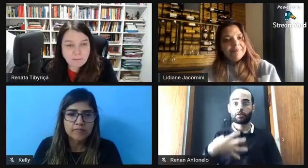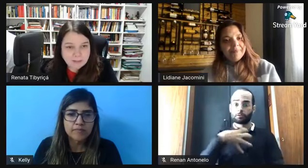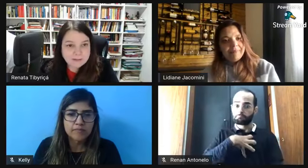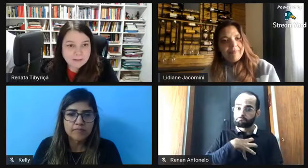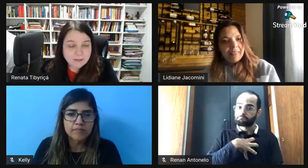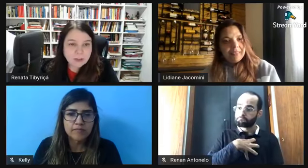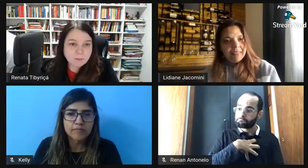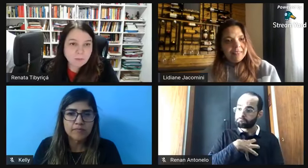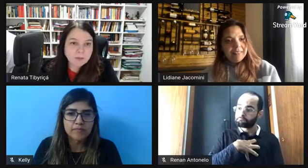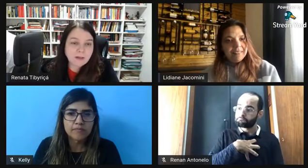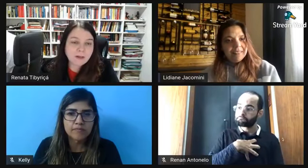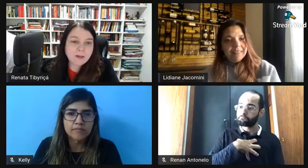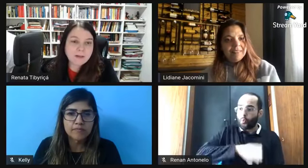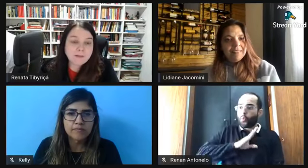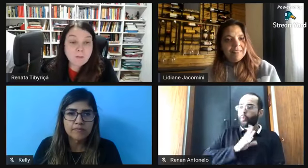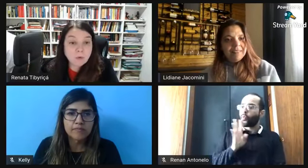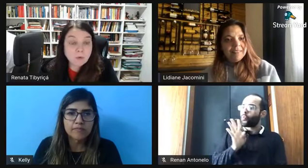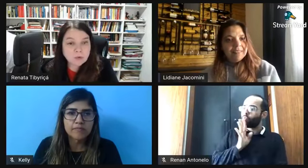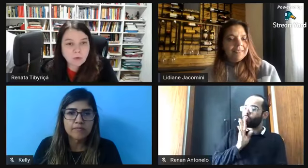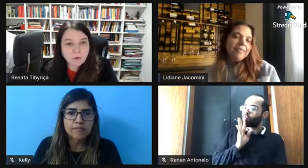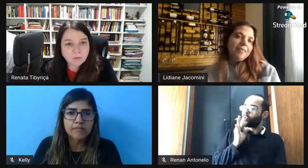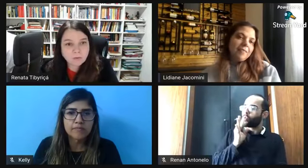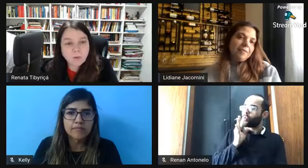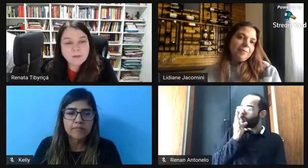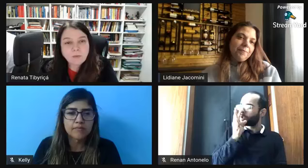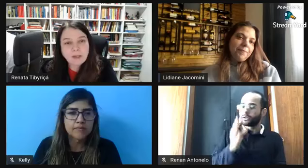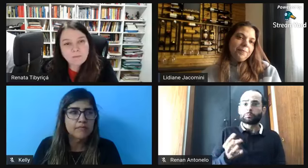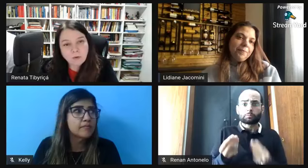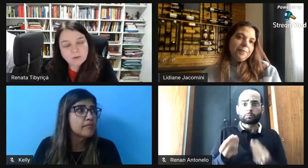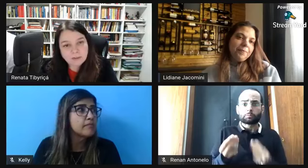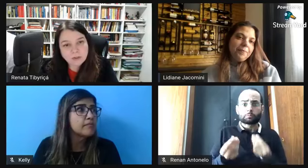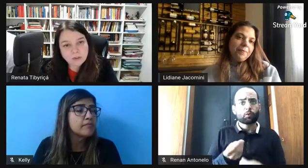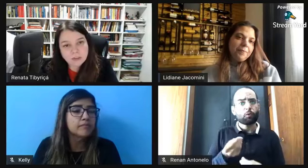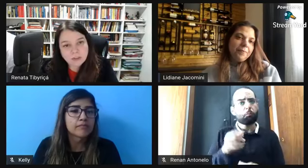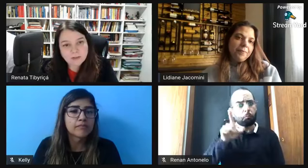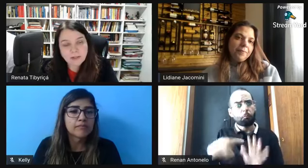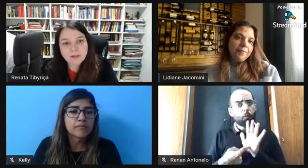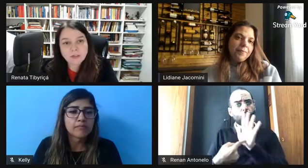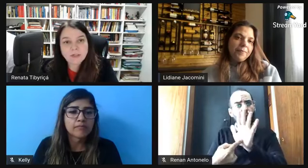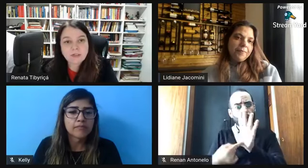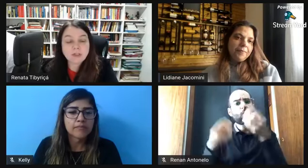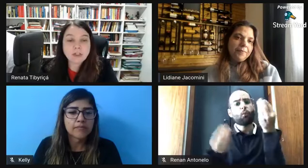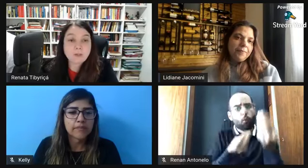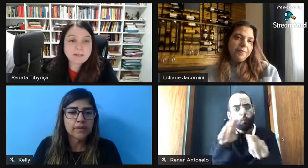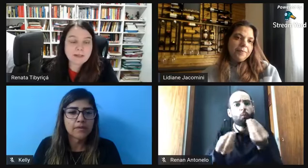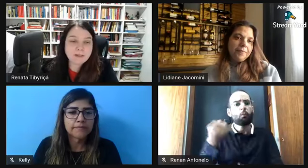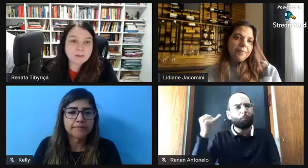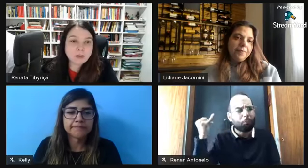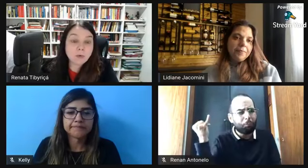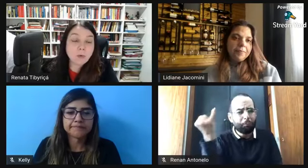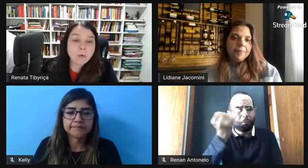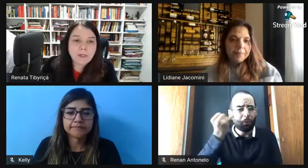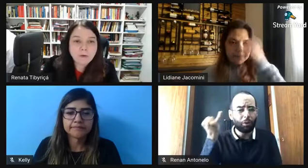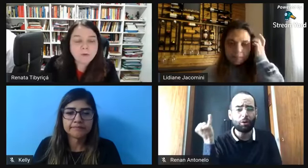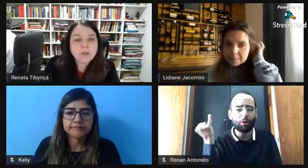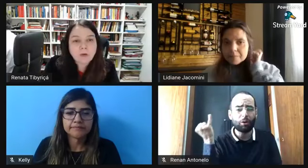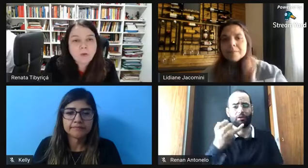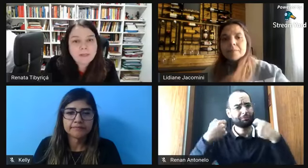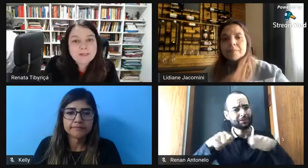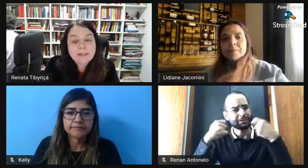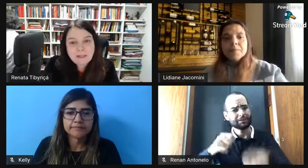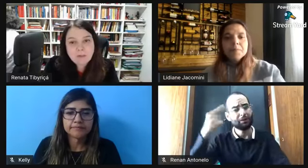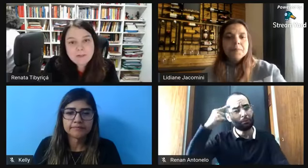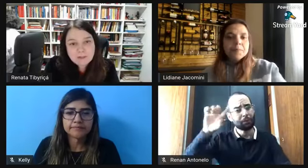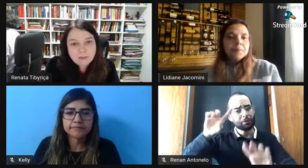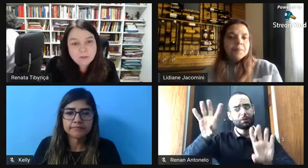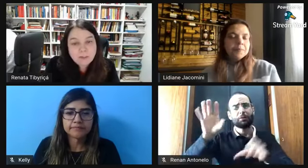tão impactante, porque demonstrou o quanto é importante, né, de que se a gente pensasse de que o currículo já